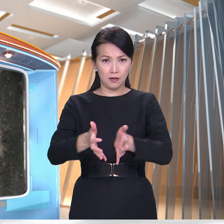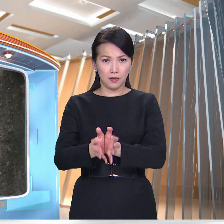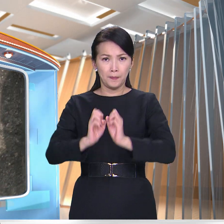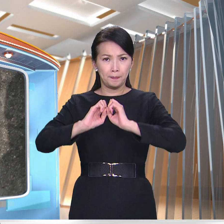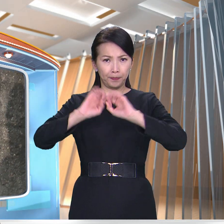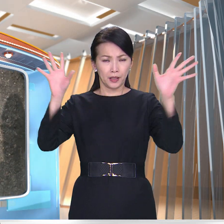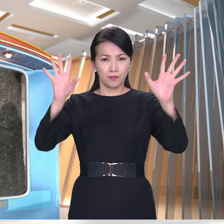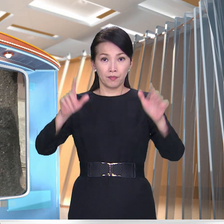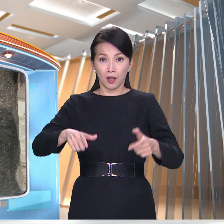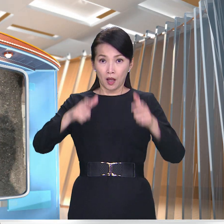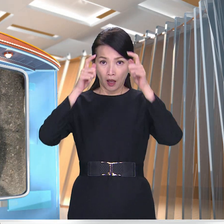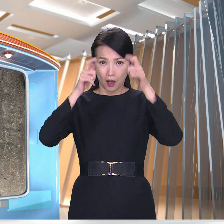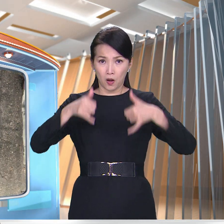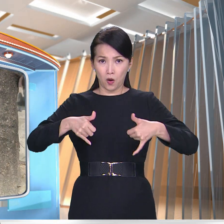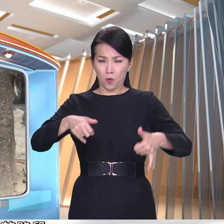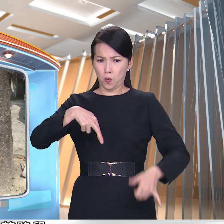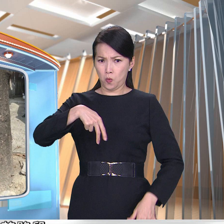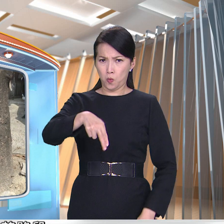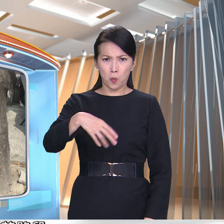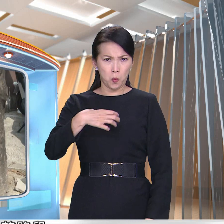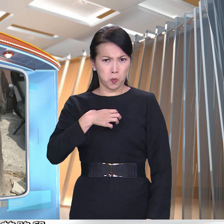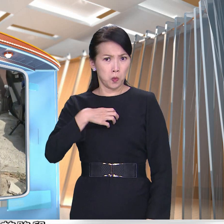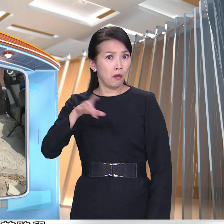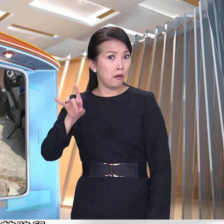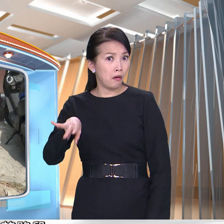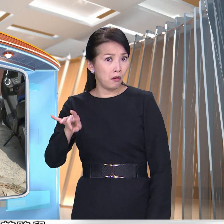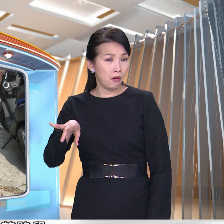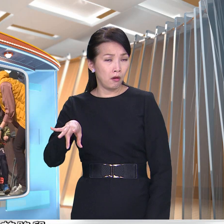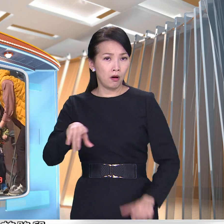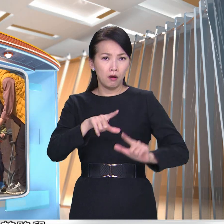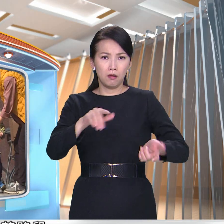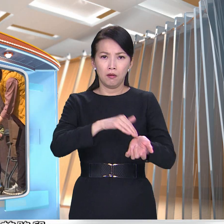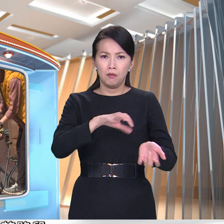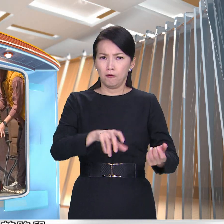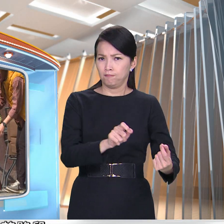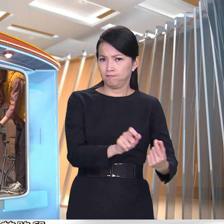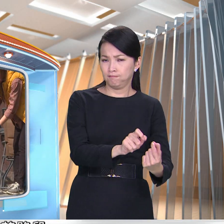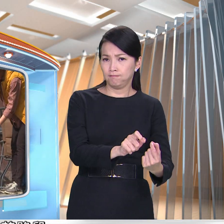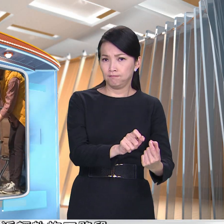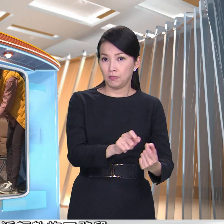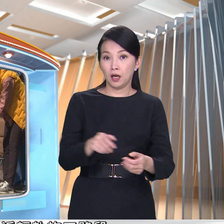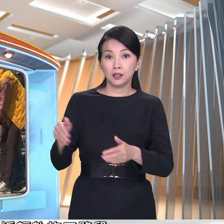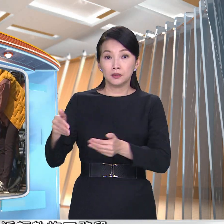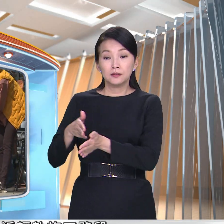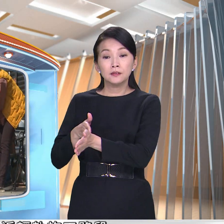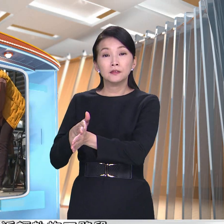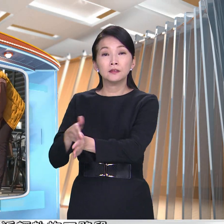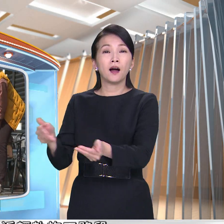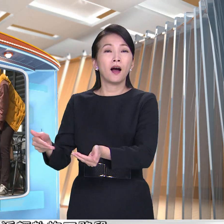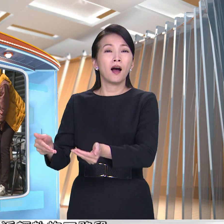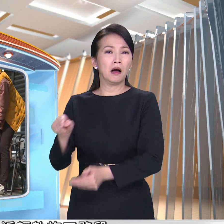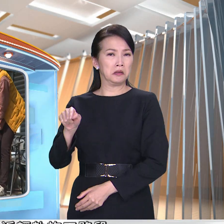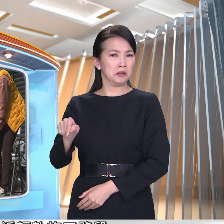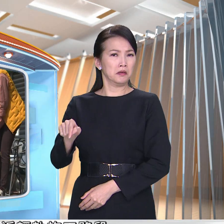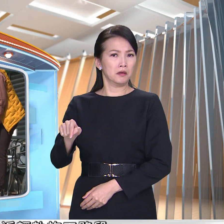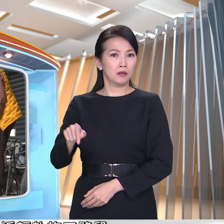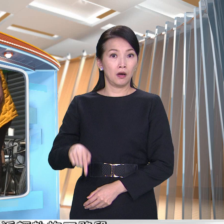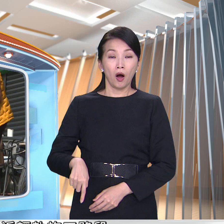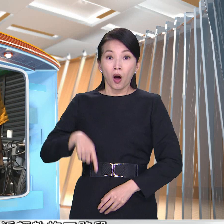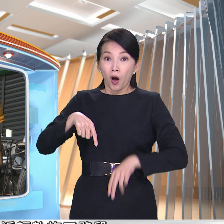体公布高雄行人痛苦路段，包括大型医院附近、轻轨施工路